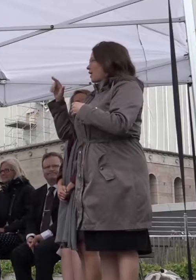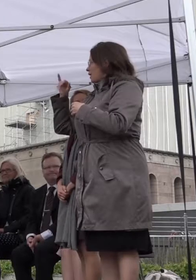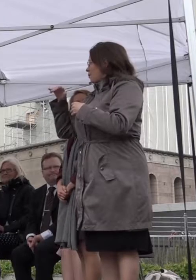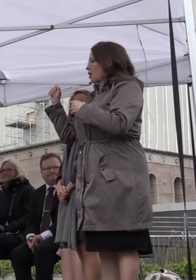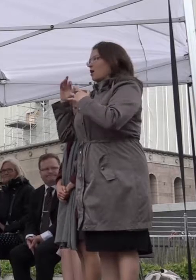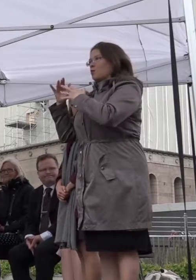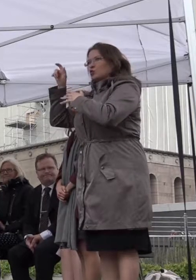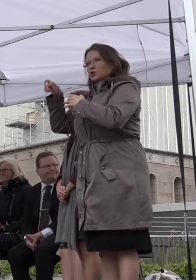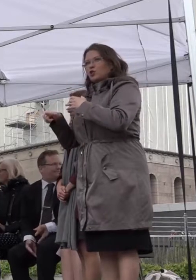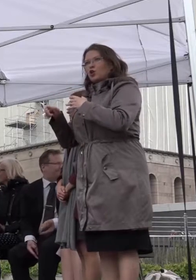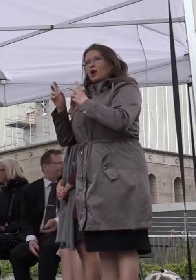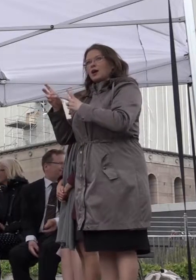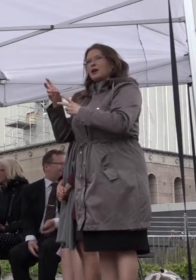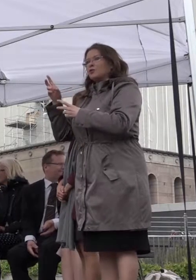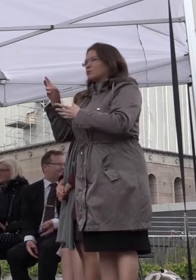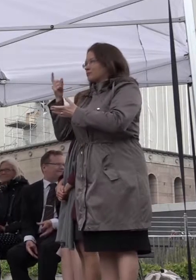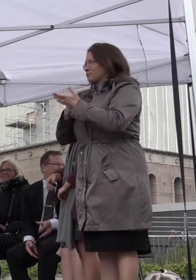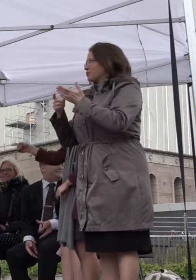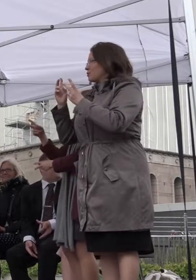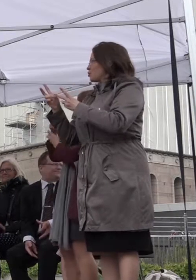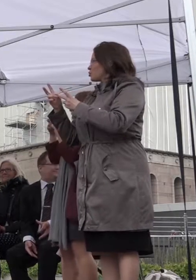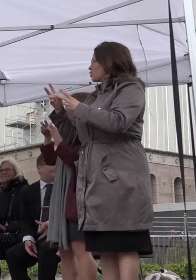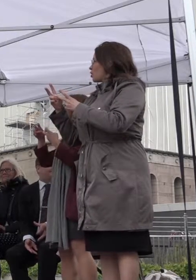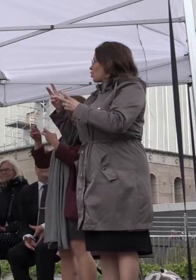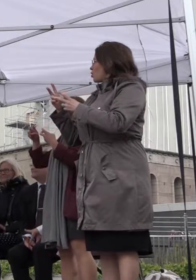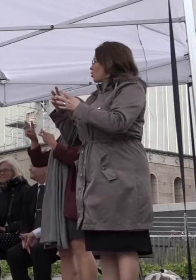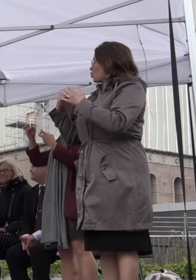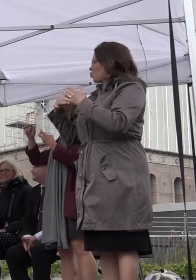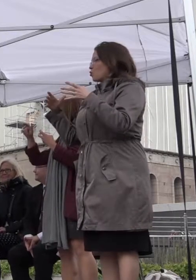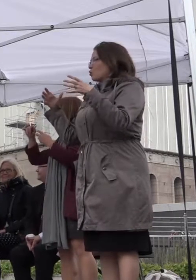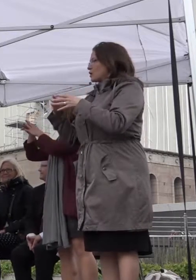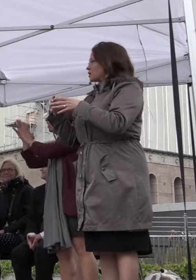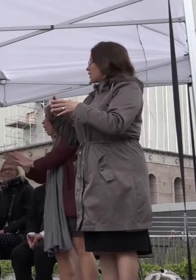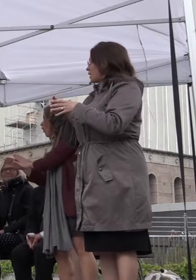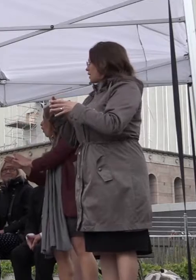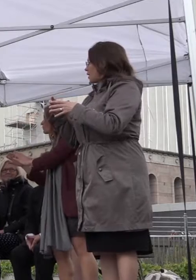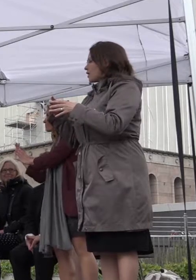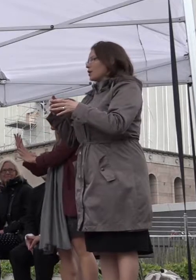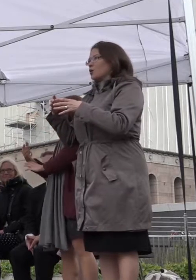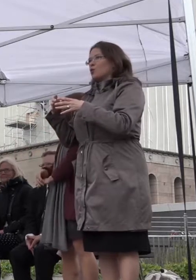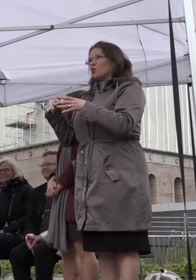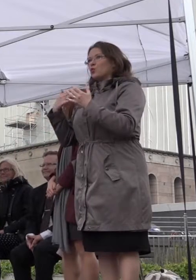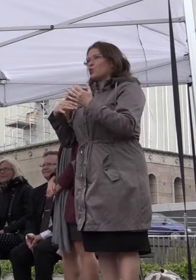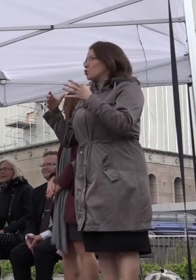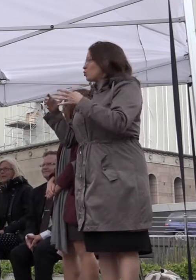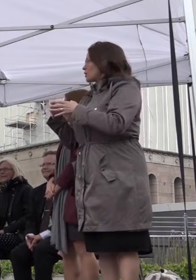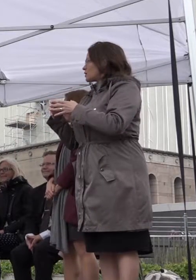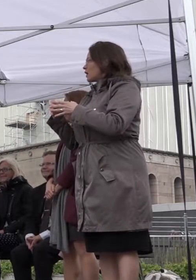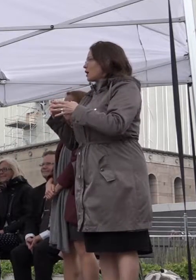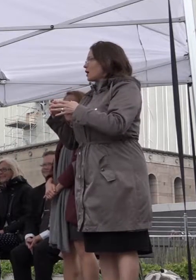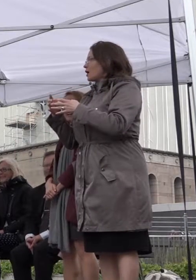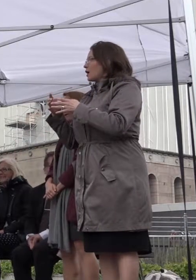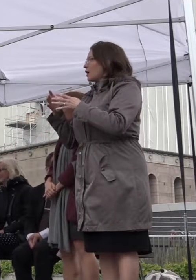tullut tunnetuksi myös yhtyeestä. Toni Välimaa, kyllä, yhtyeestä. Herran